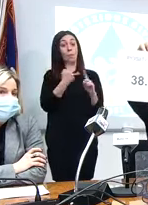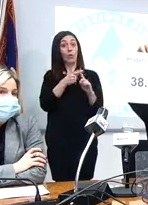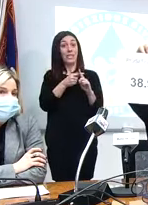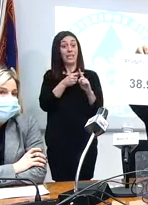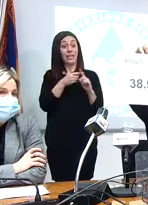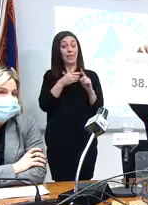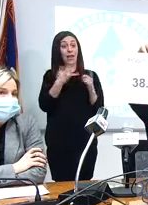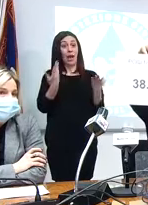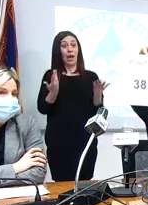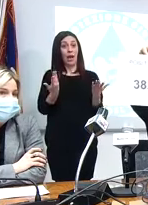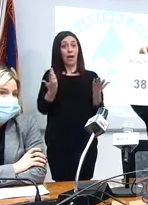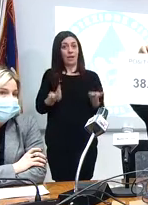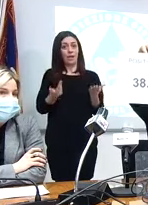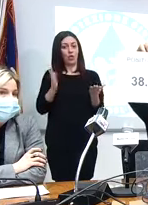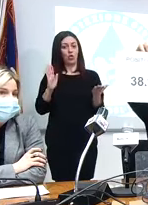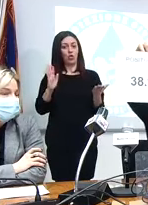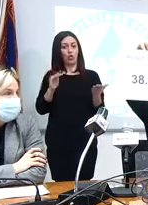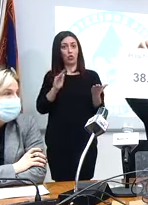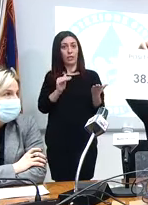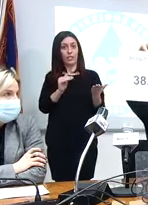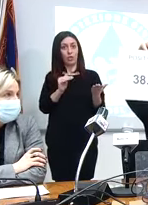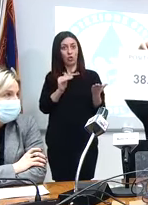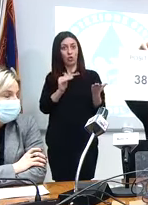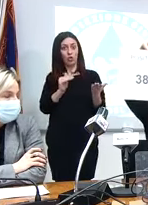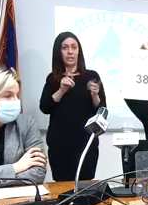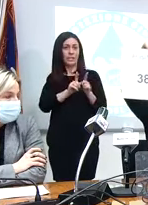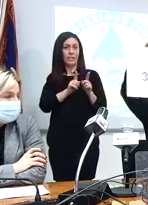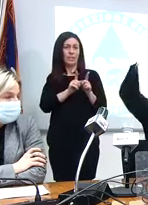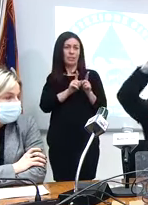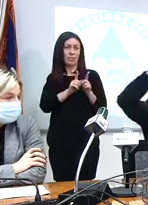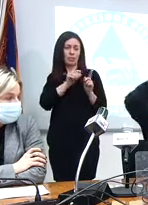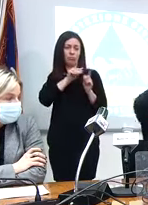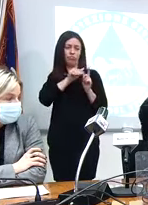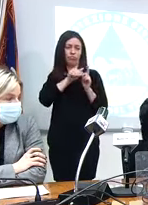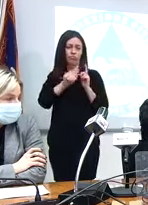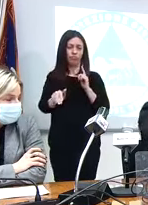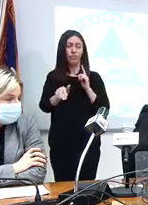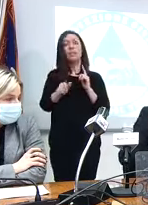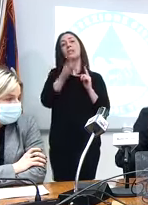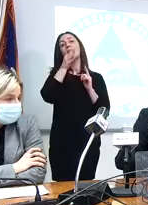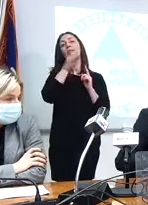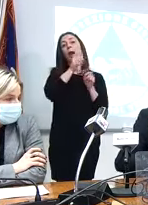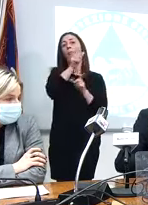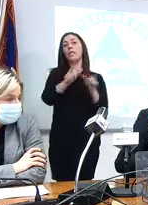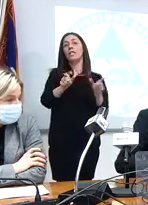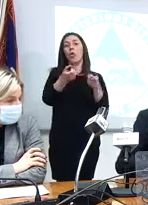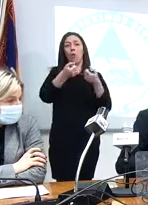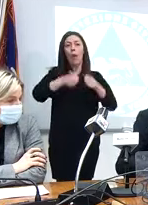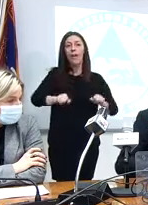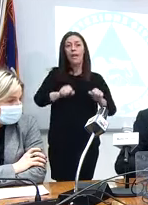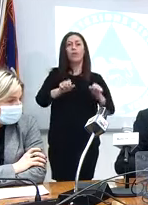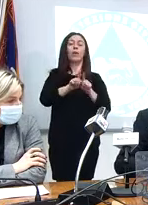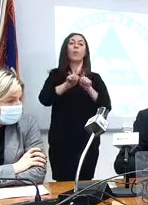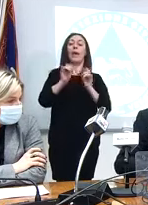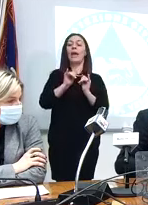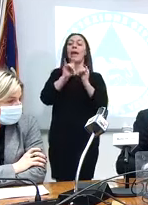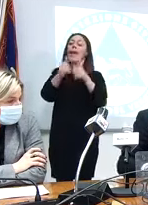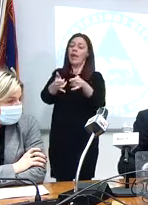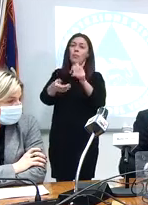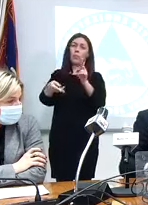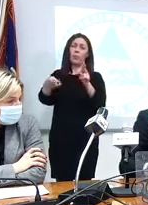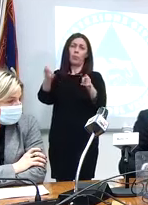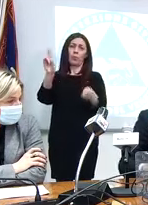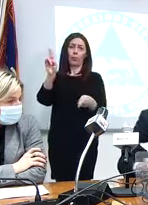importante, le uscite sono maggiori, di gran lunga maggiori agli ingressi. E